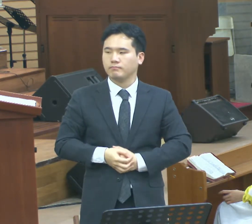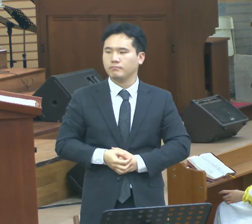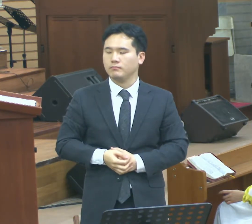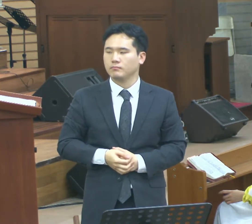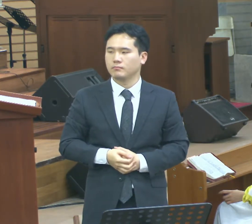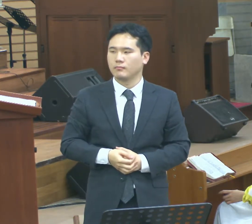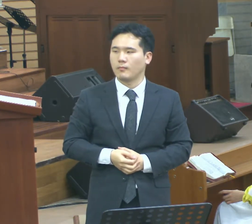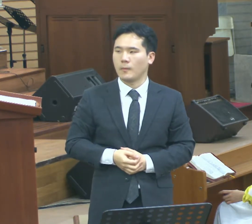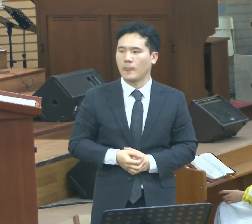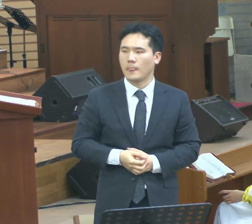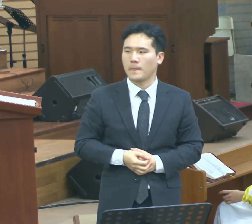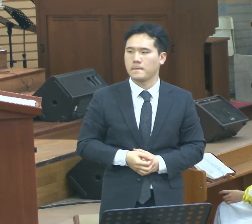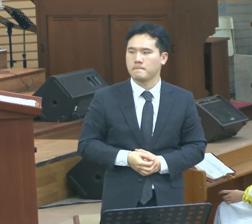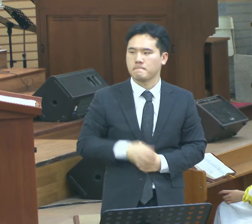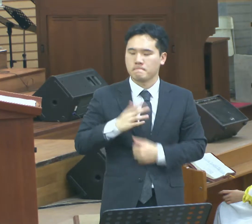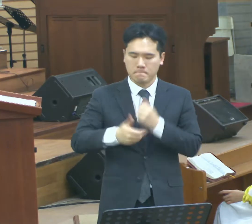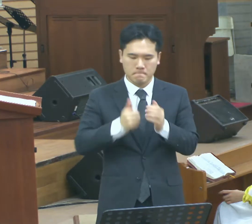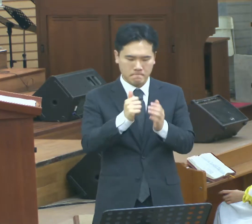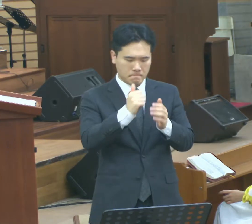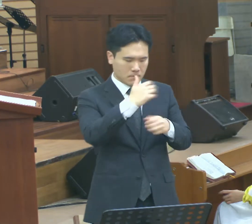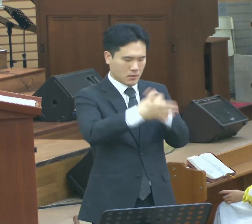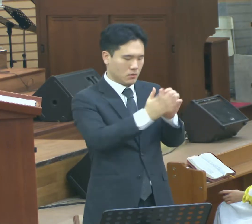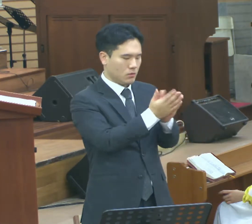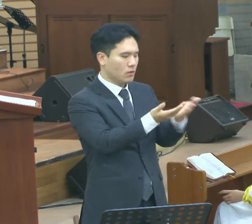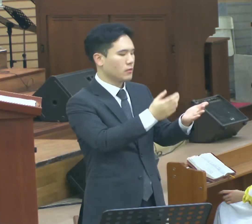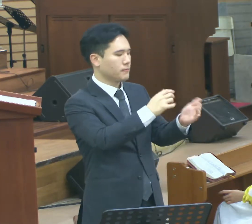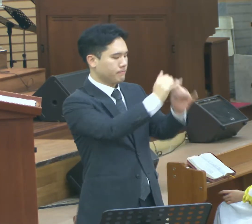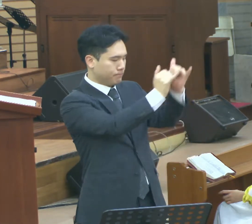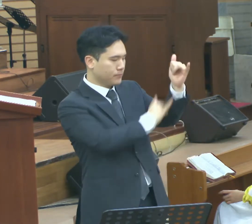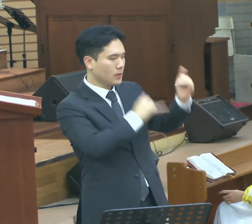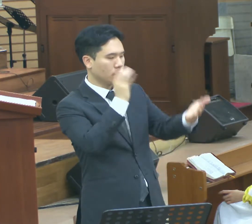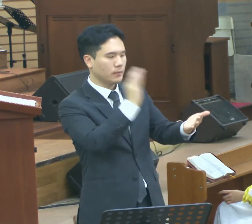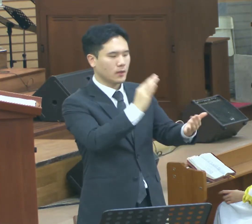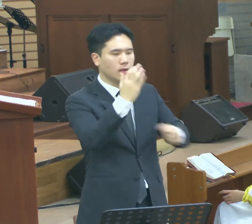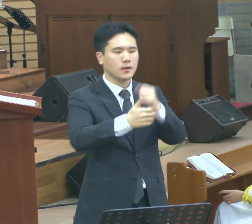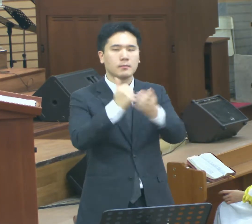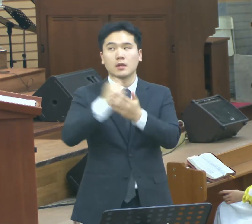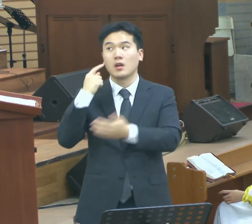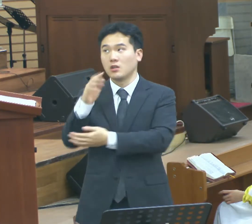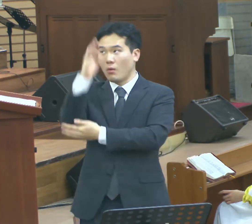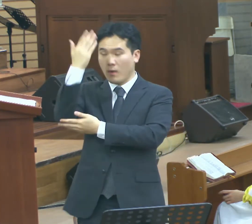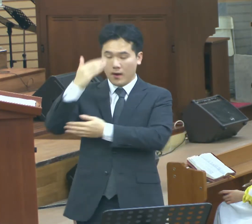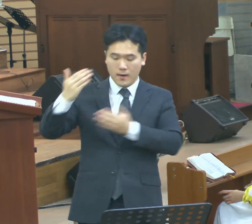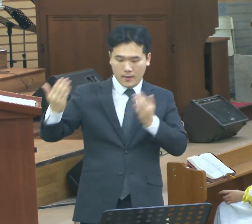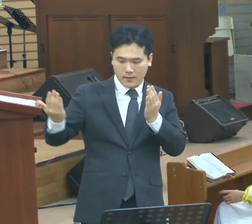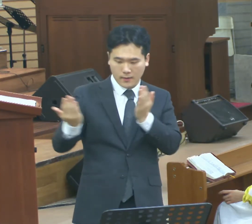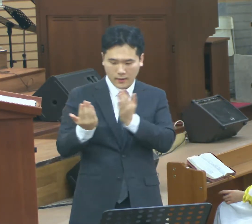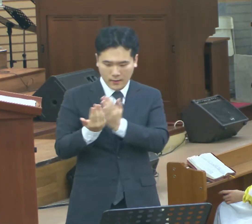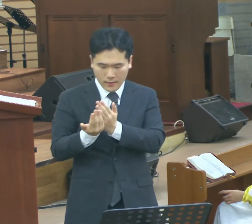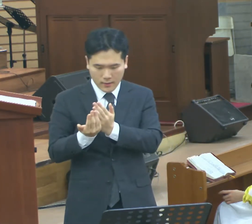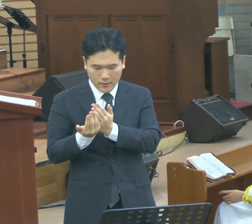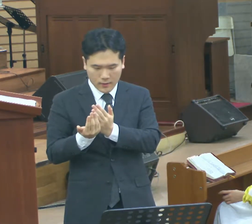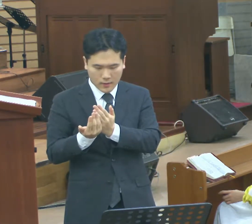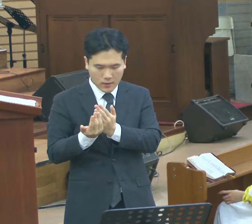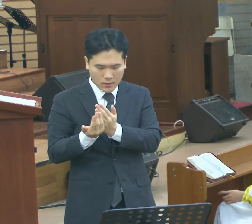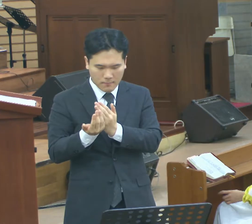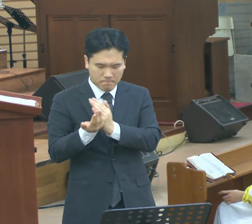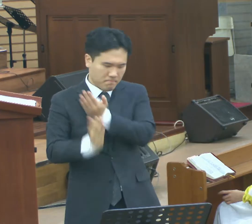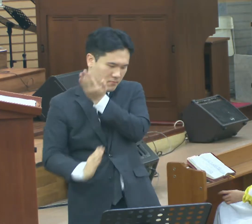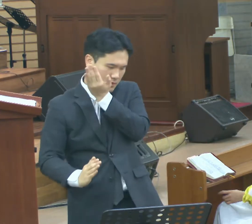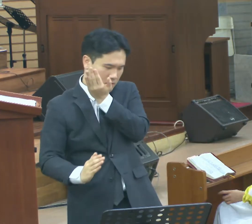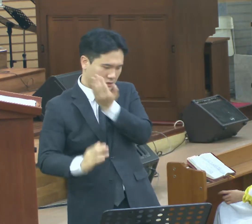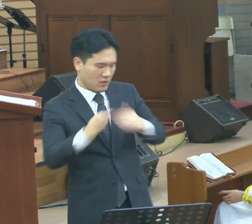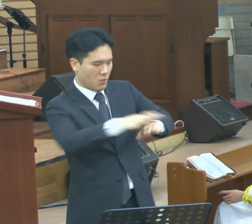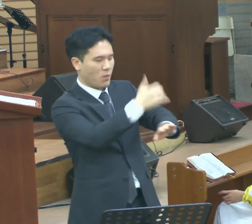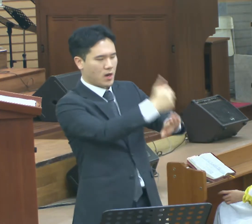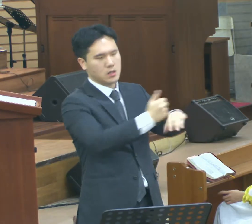성경 역사를 보면 하나님 영광에 걸맞는 영광을 돌리지 않는 왕들이 너무나 많았어요.